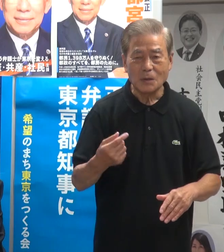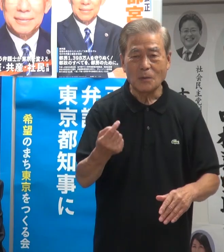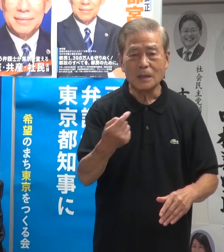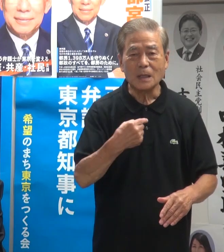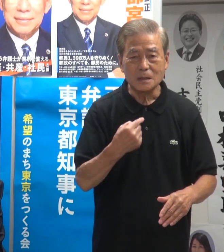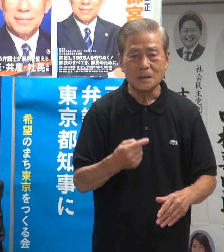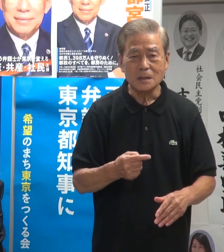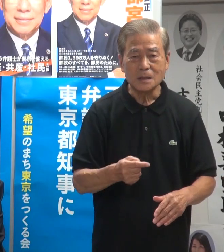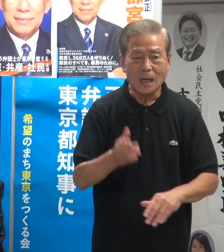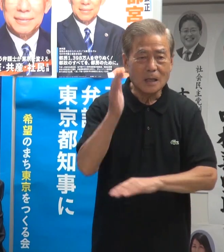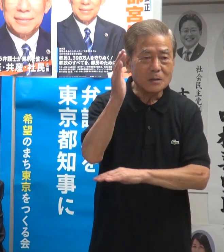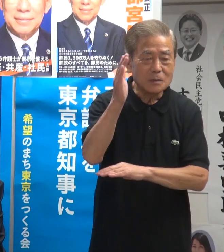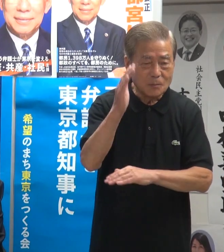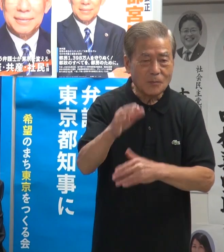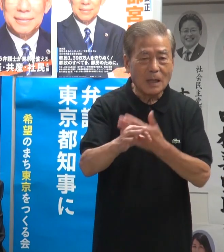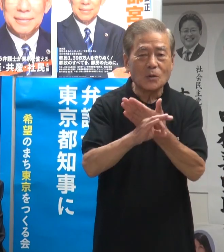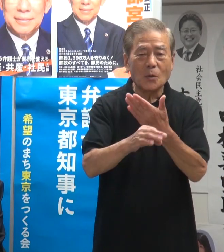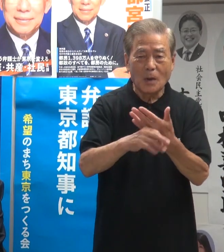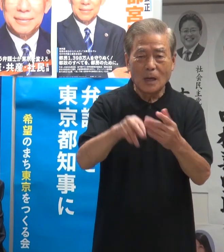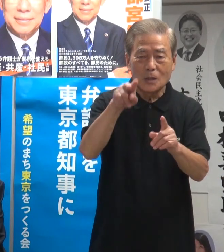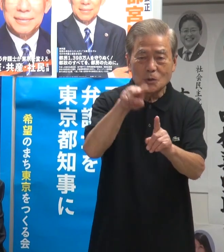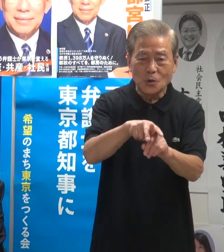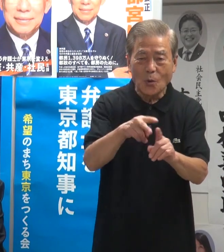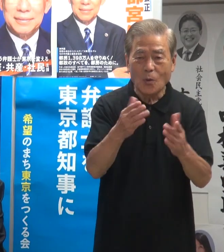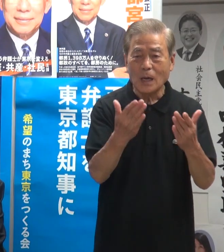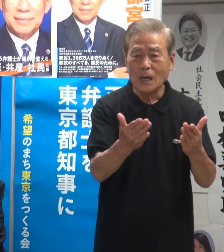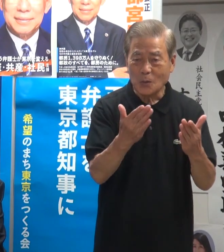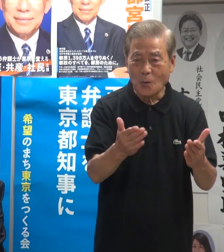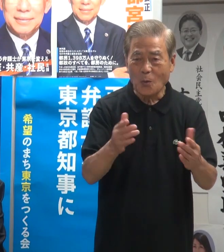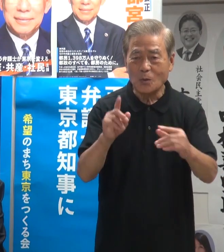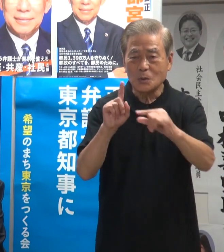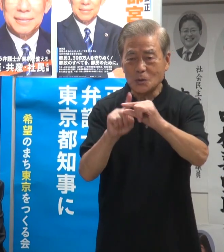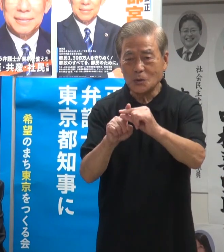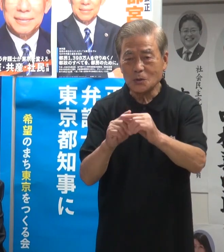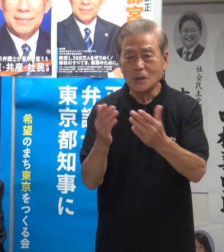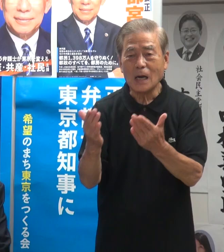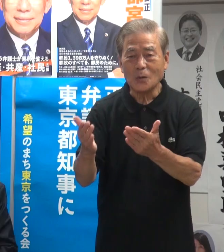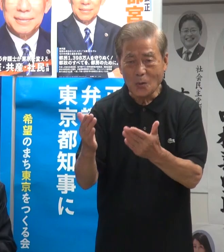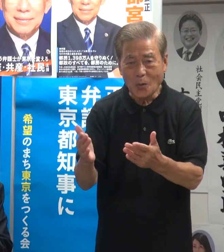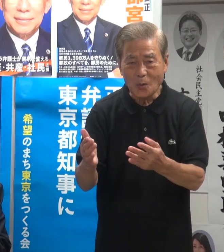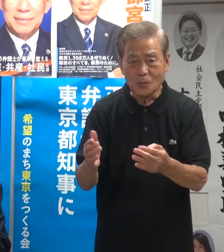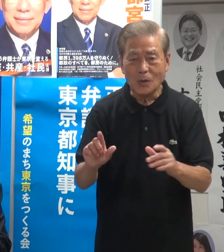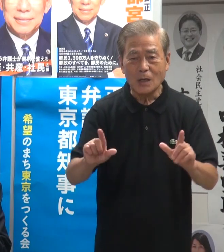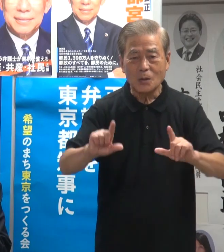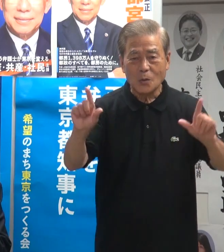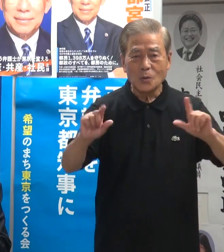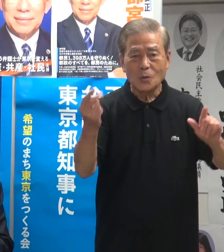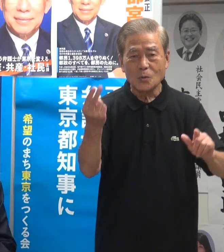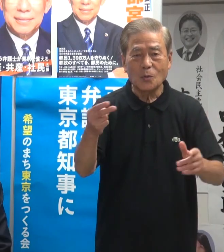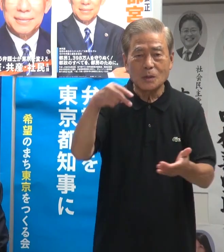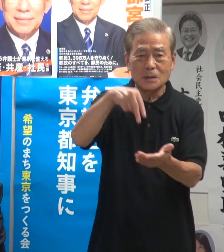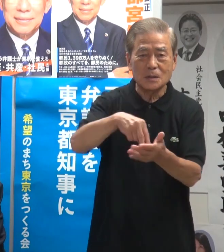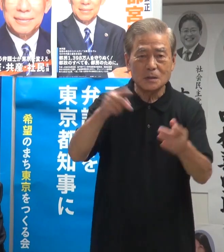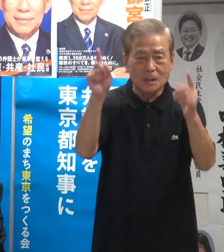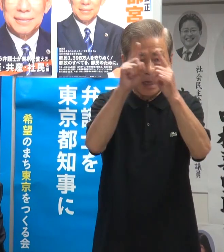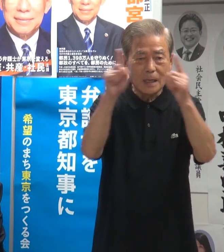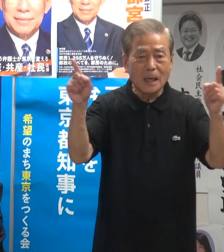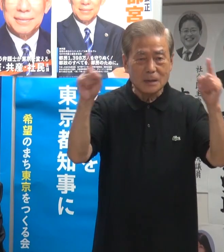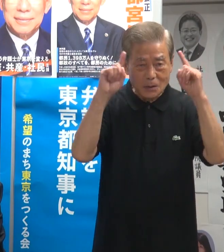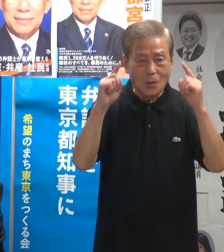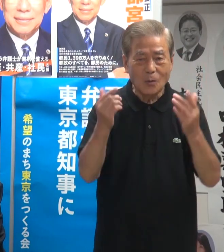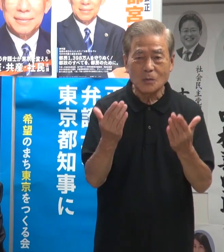は小中学校の給食の無償化とか、大学の都立大学の大学の半額化と